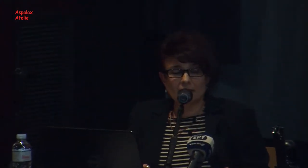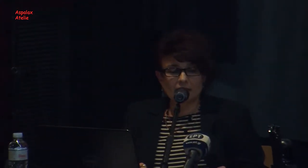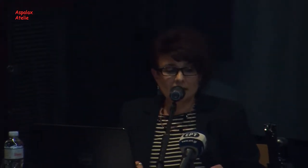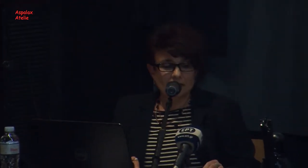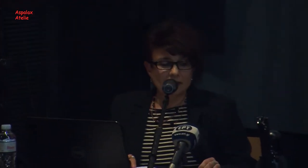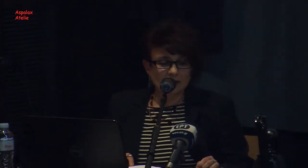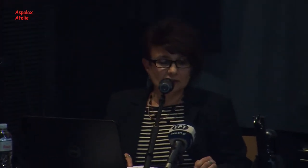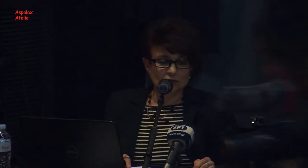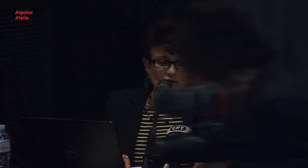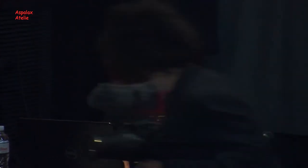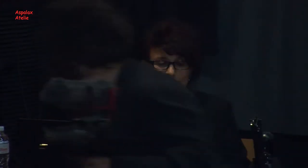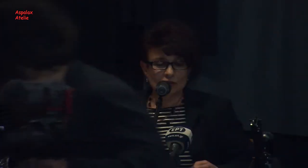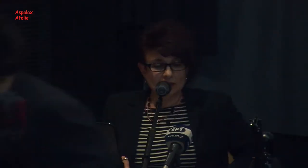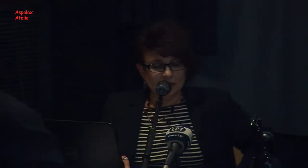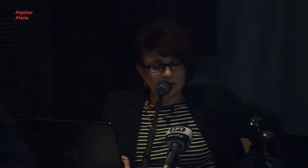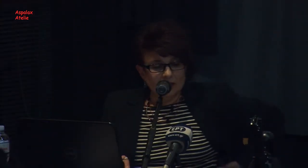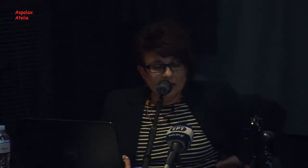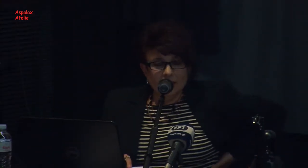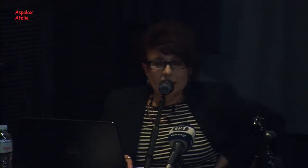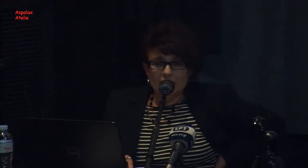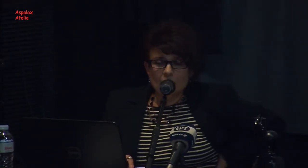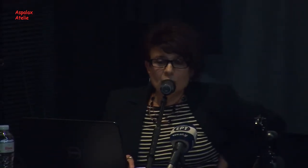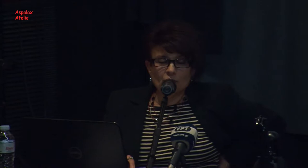Καθυλώσεις, ηλεκτροσόκ,